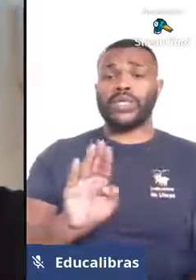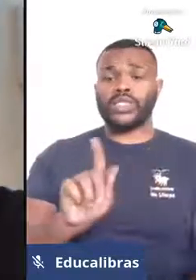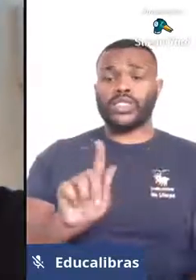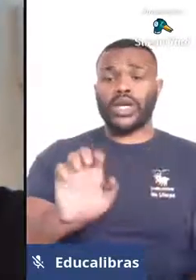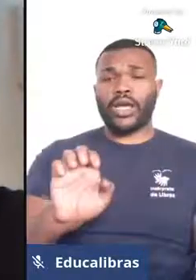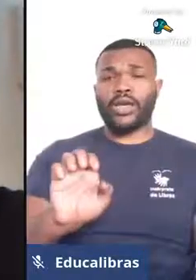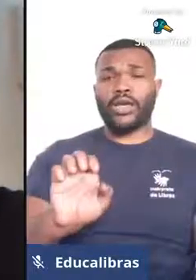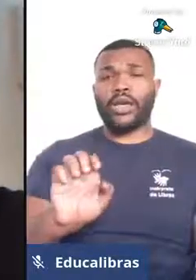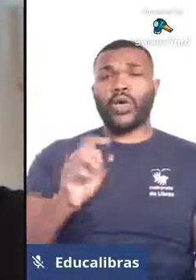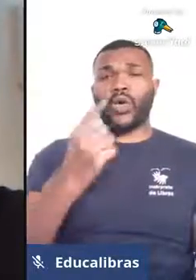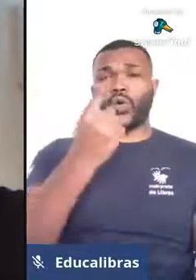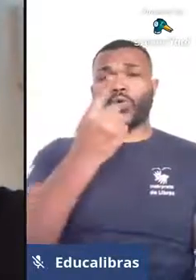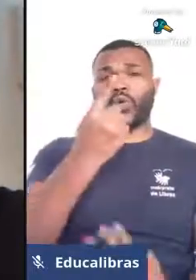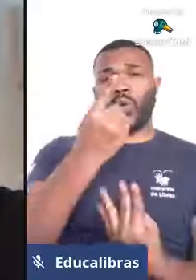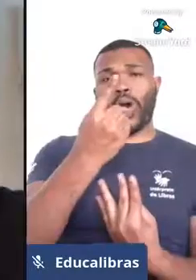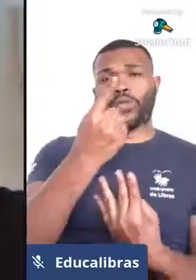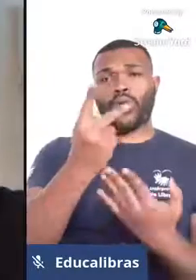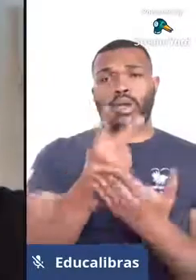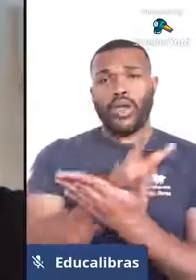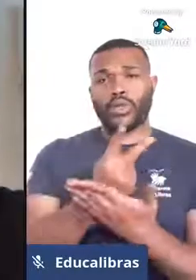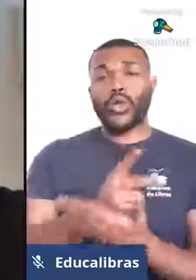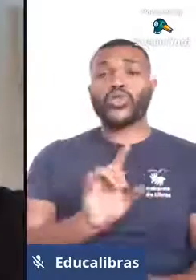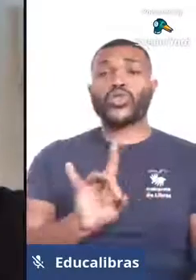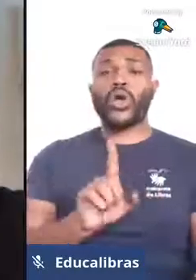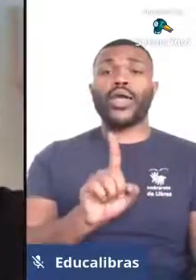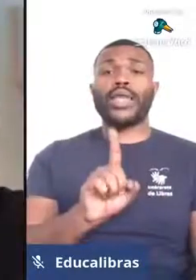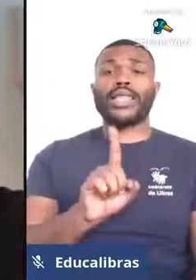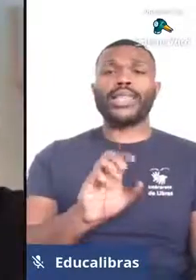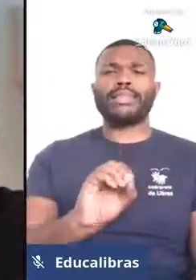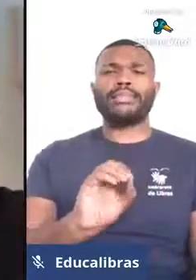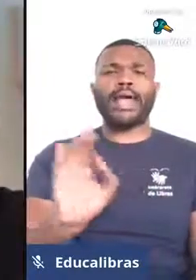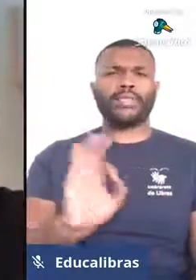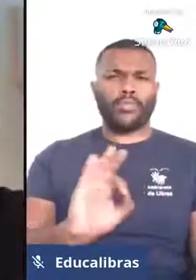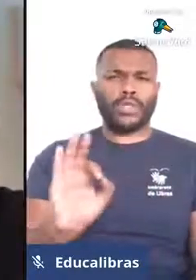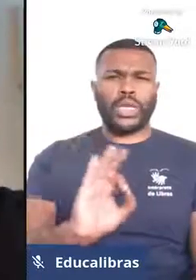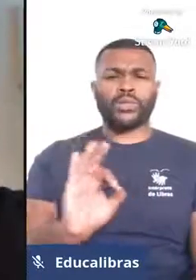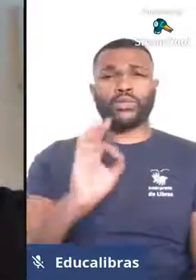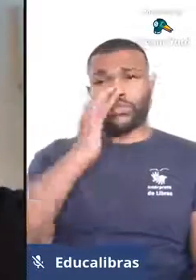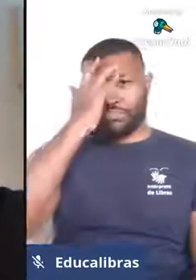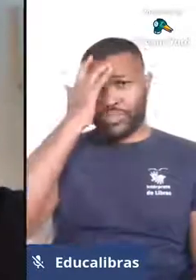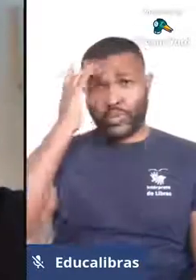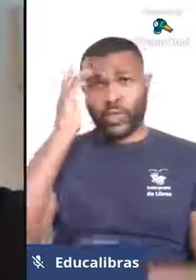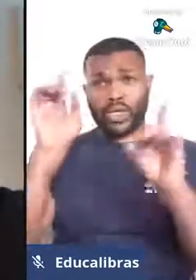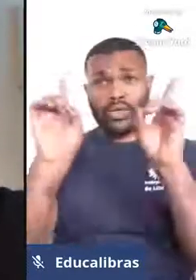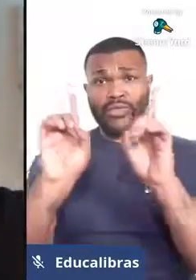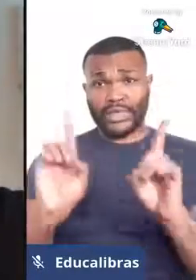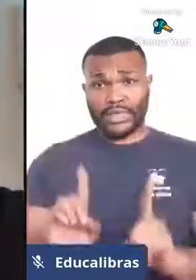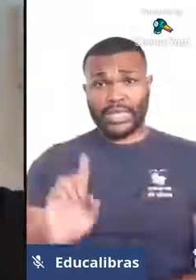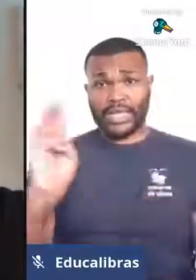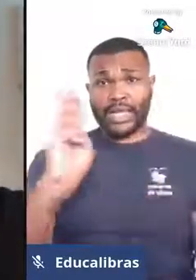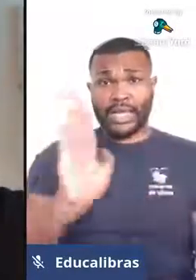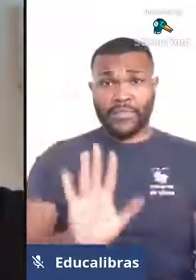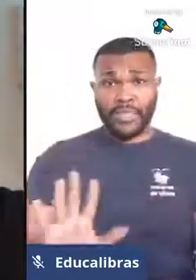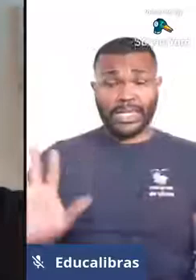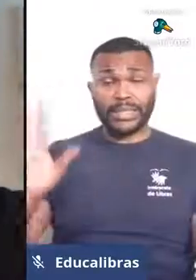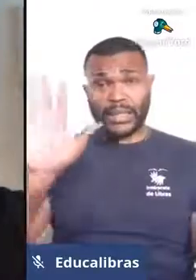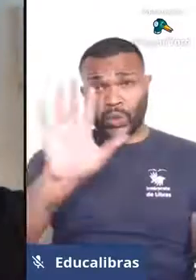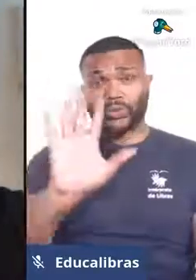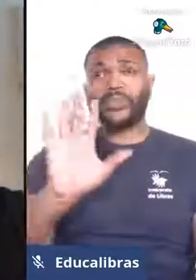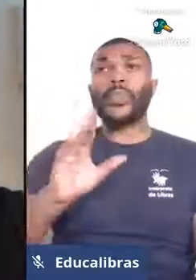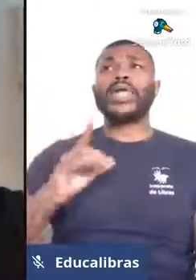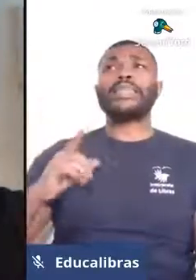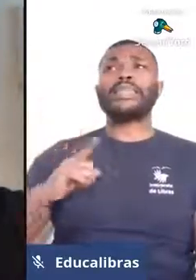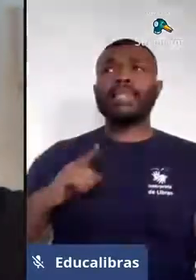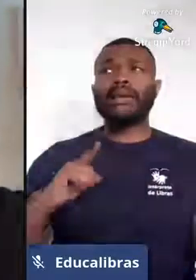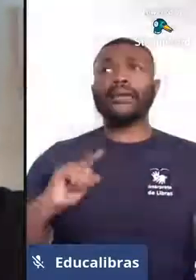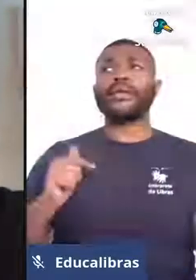de 10% ainda, mas vamos assumir que é mais ou menos 10%. Na verdade, a gente tem questões estruturais que